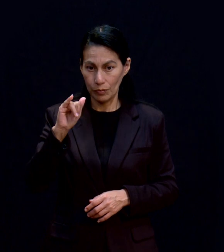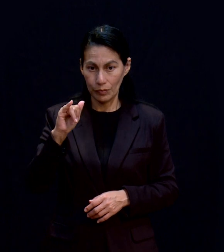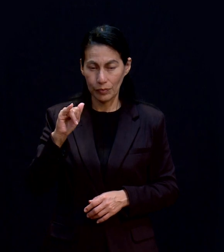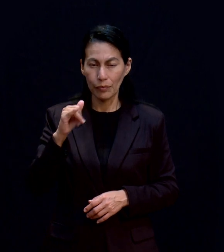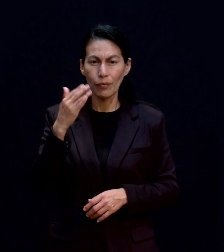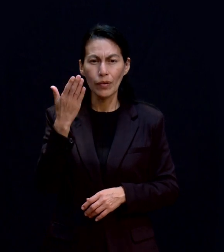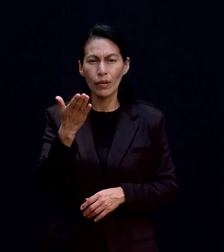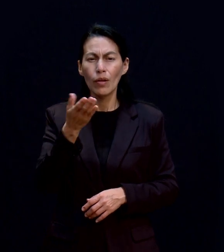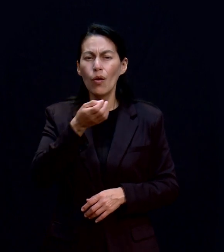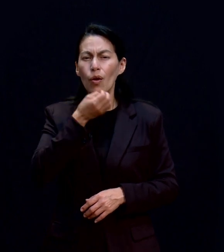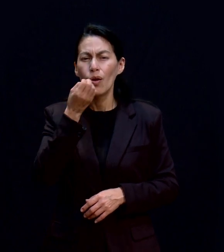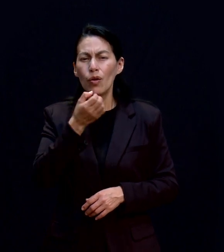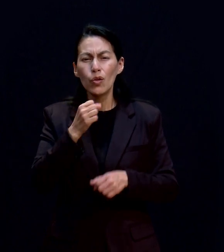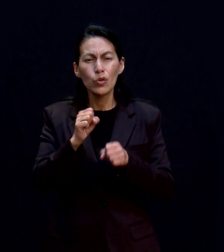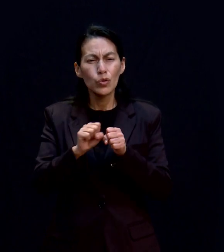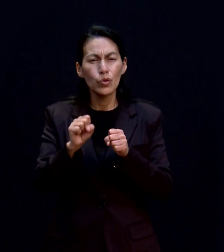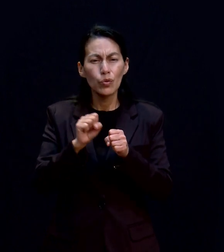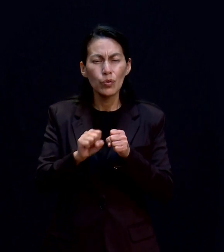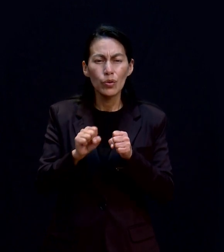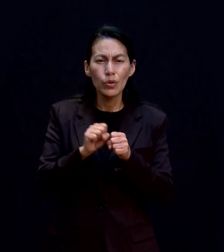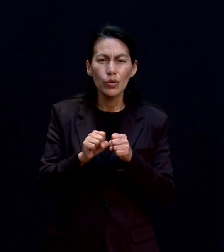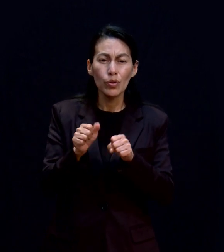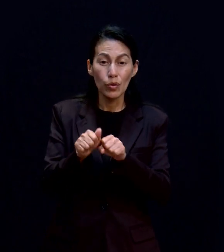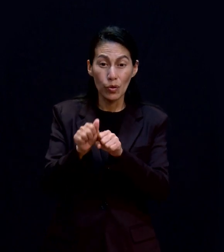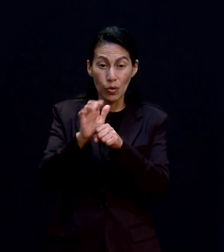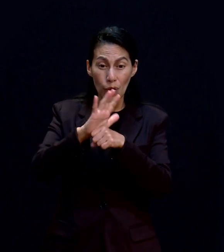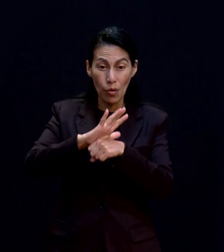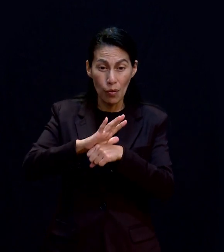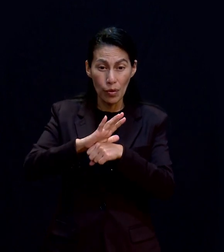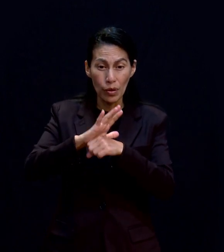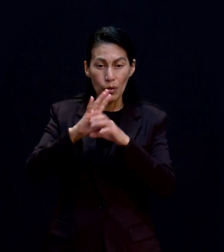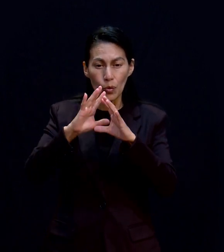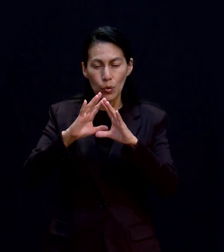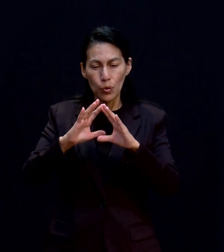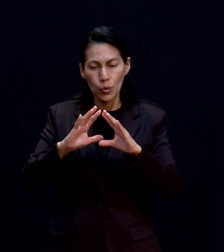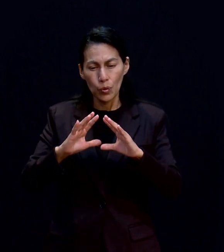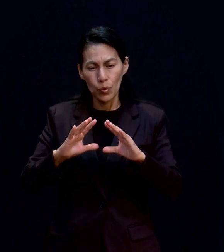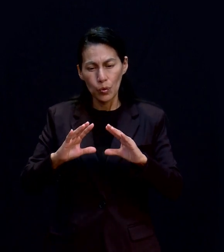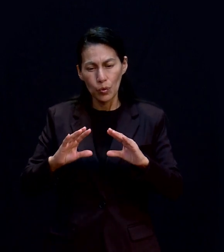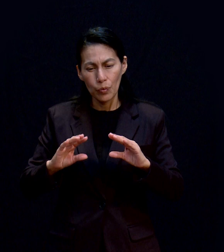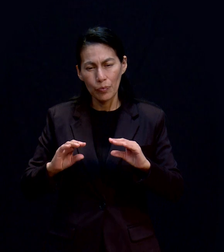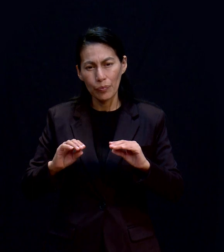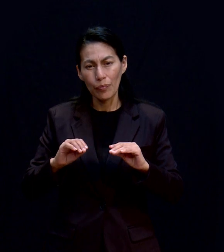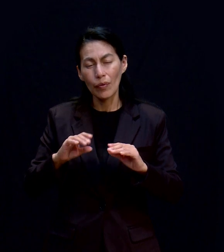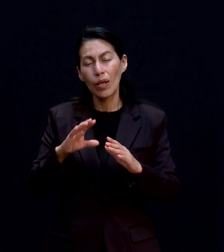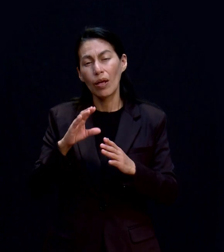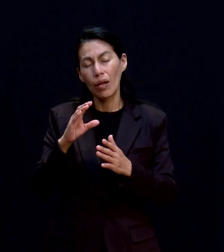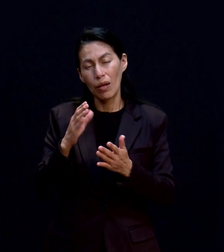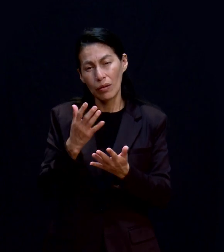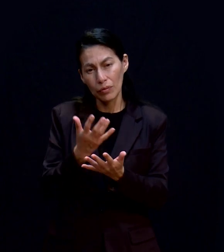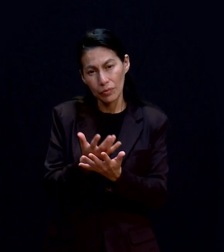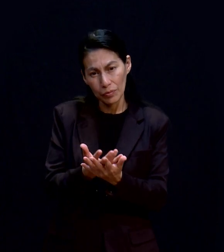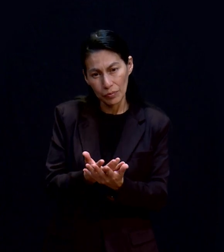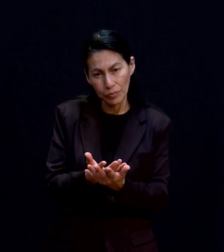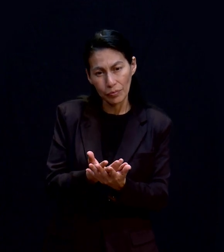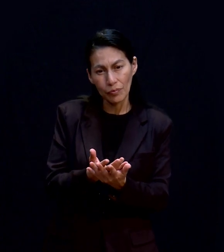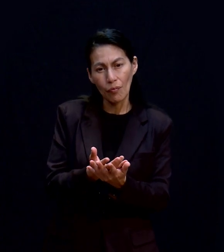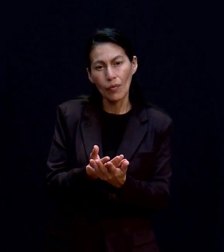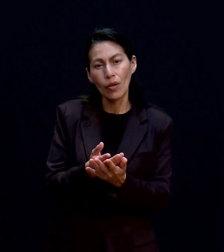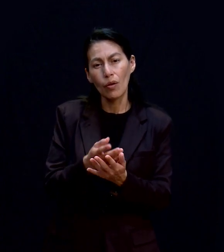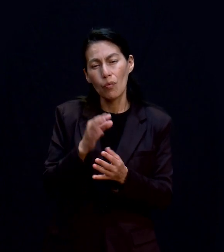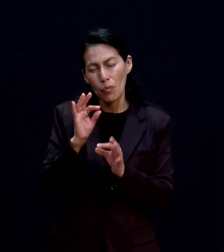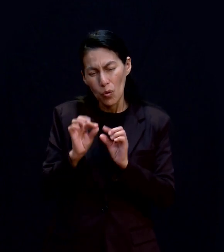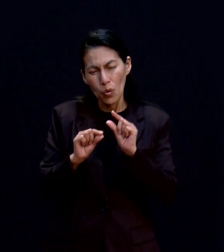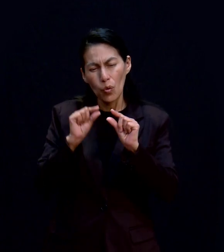sobrino que se está recuperando de la secuela del comité está en rehabilitación y postrado en cama vamos a orar